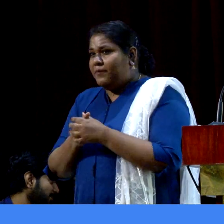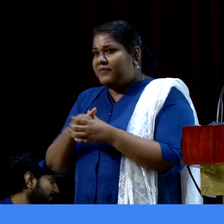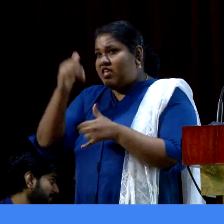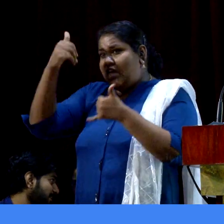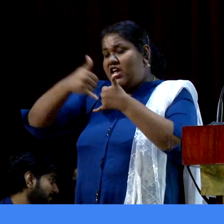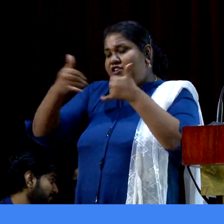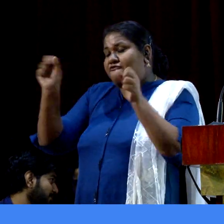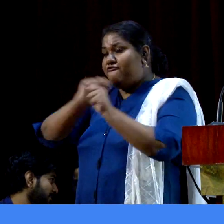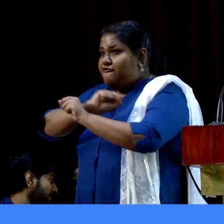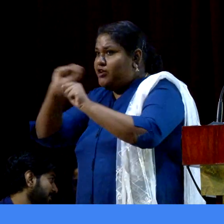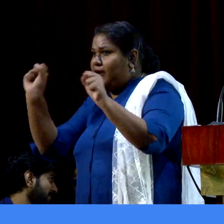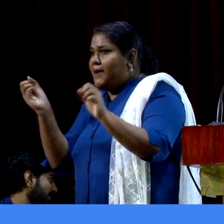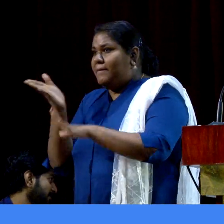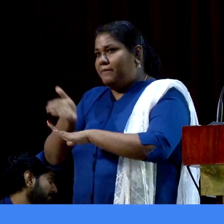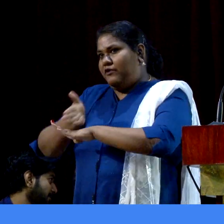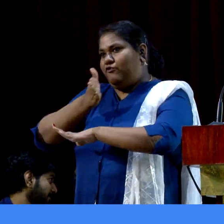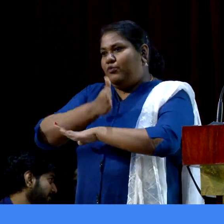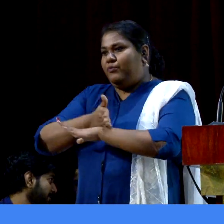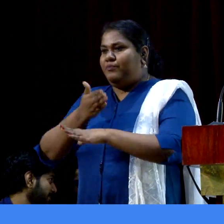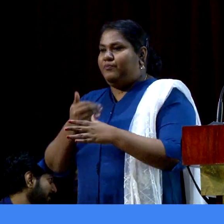முன்பாகவே